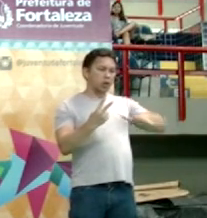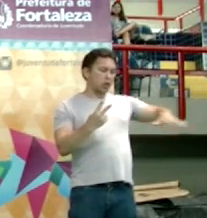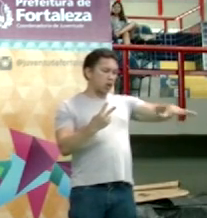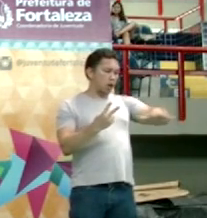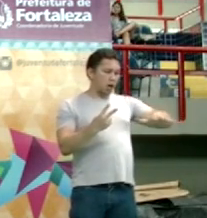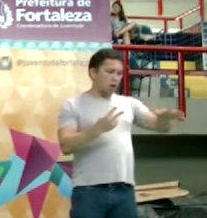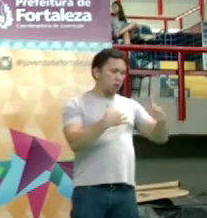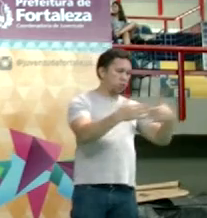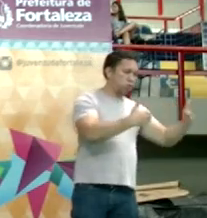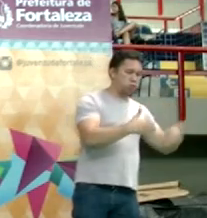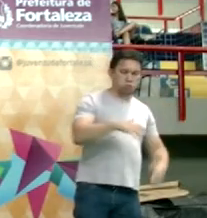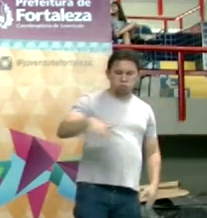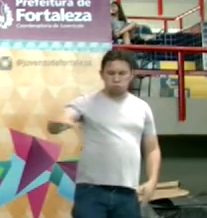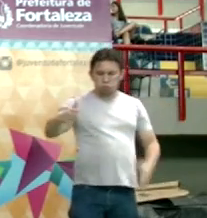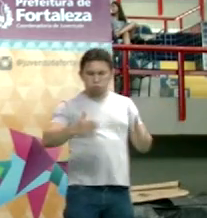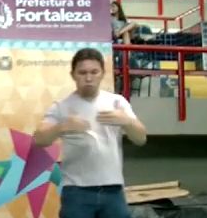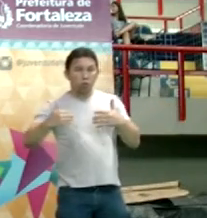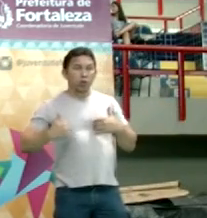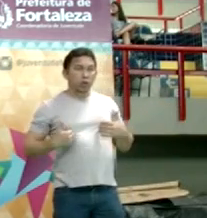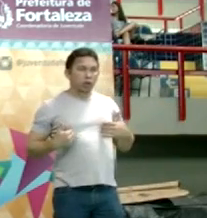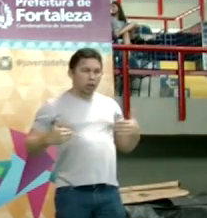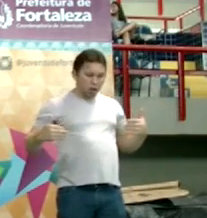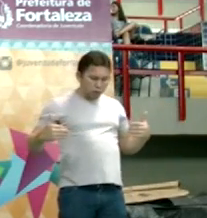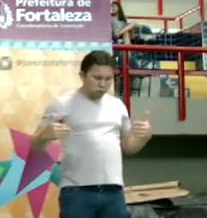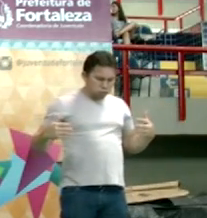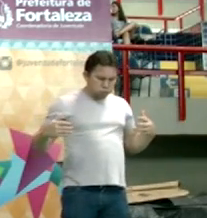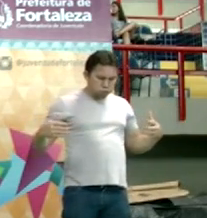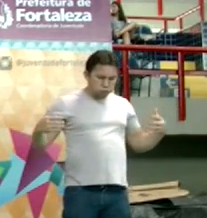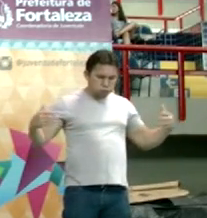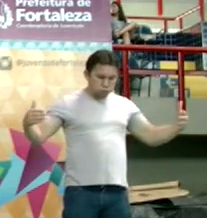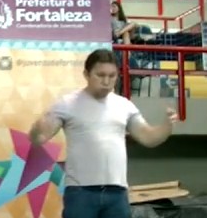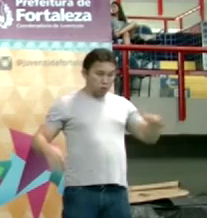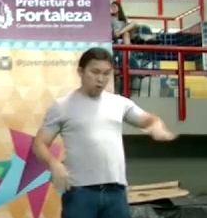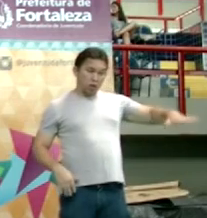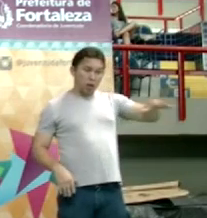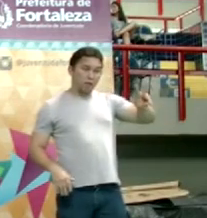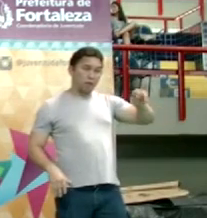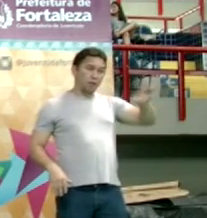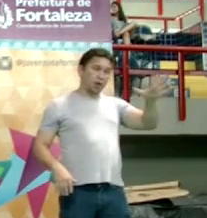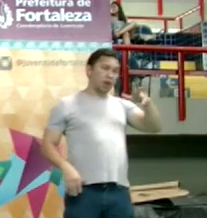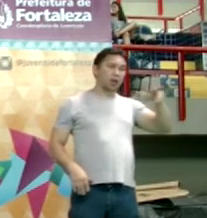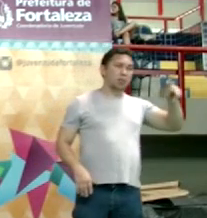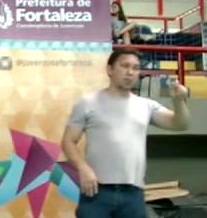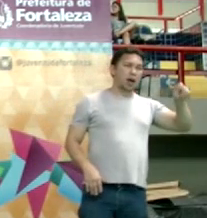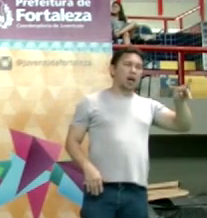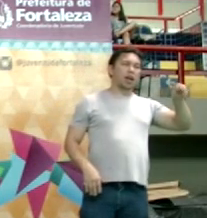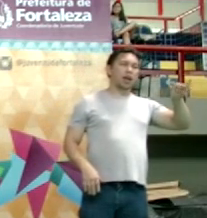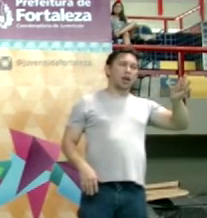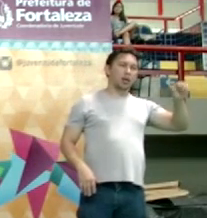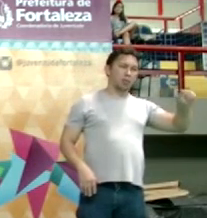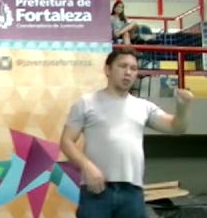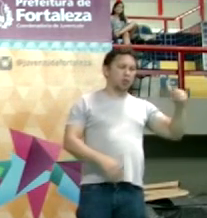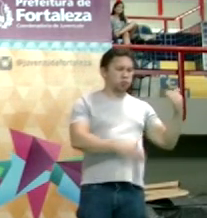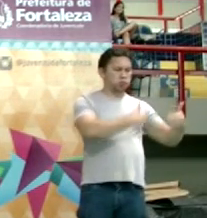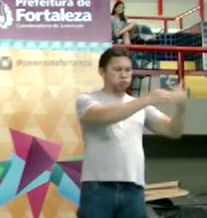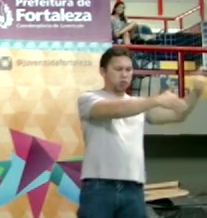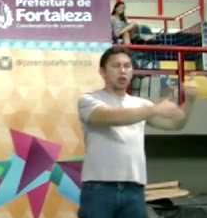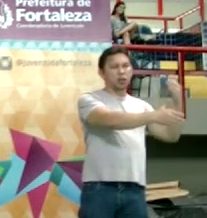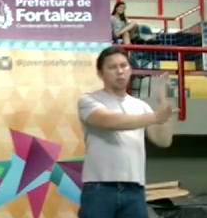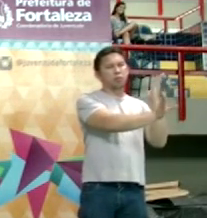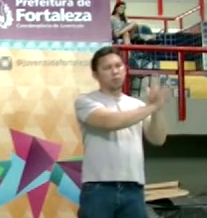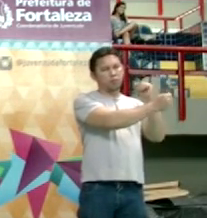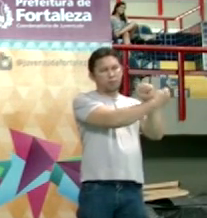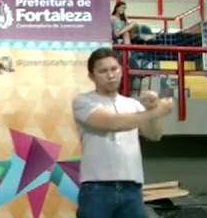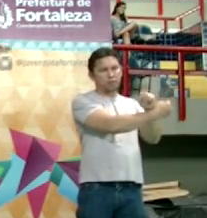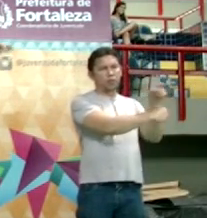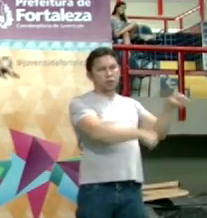produção, que vão crescer paralelamente. Vale do Paraíba, crescendo a produção, mão de obra escrava.